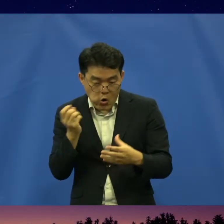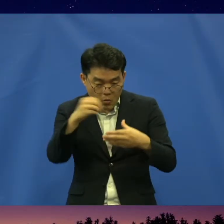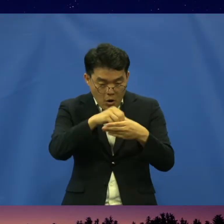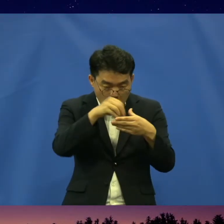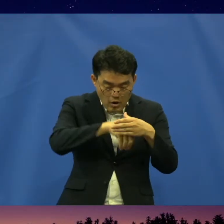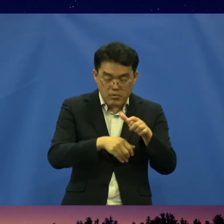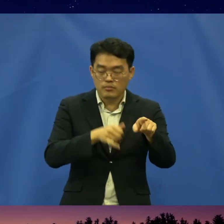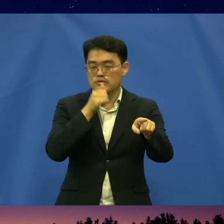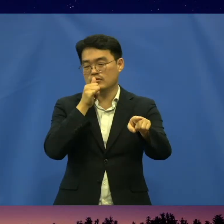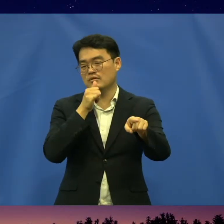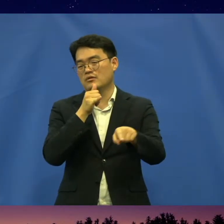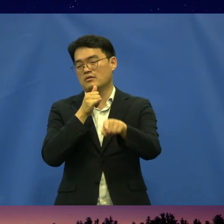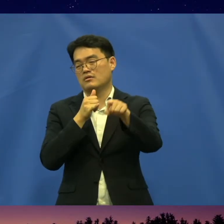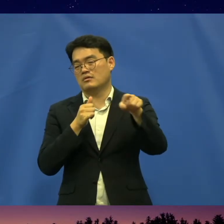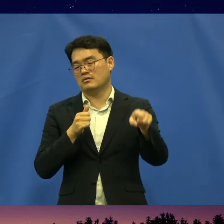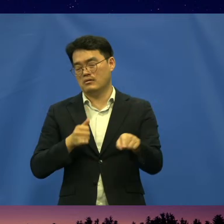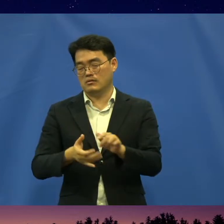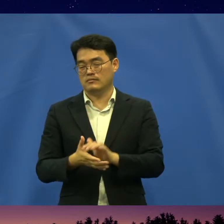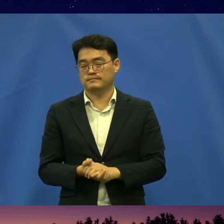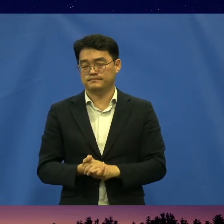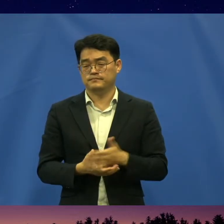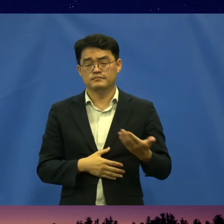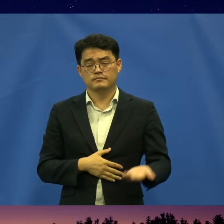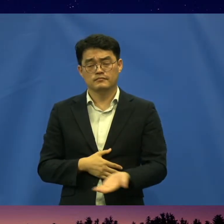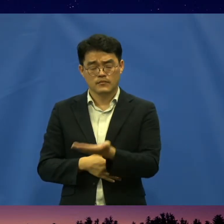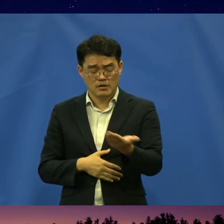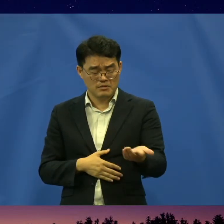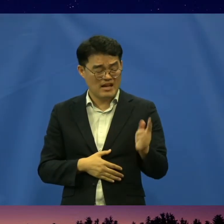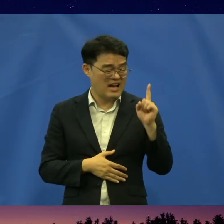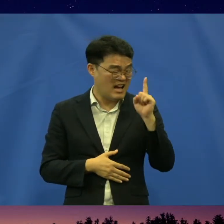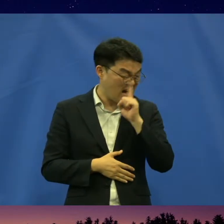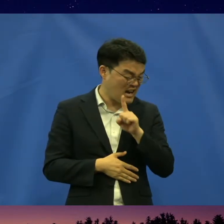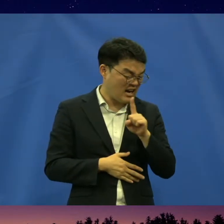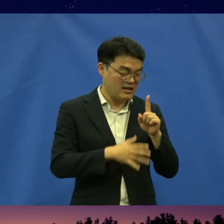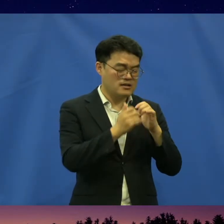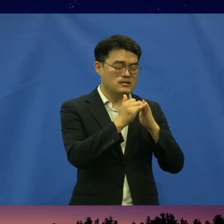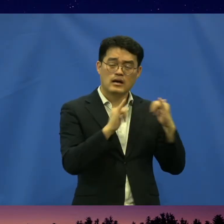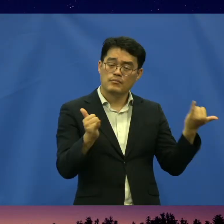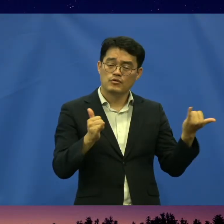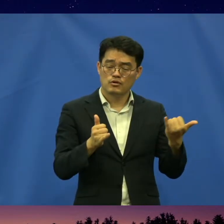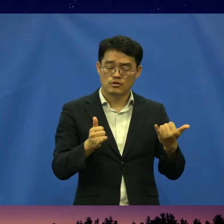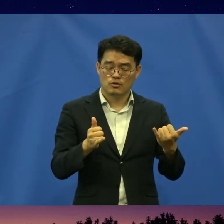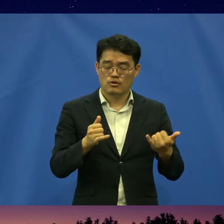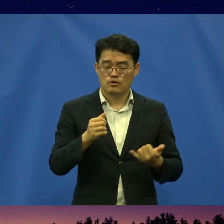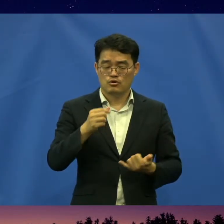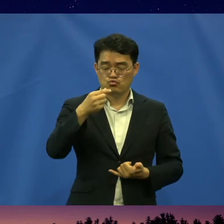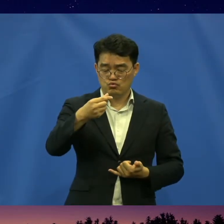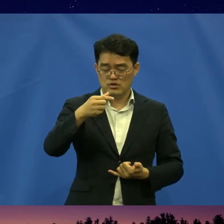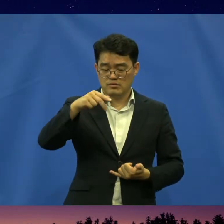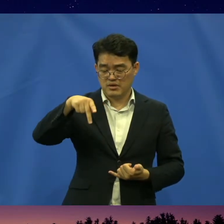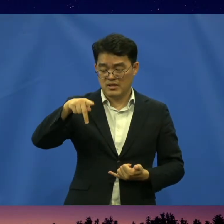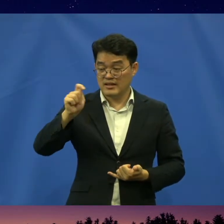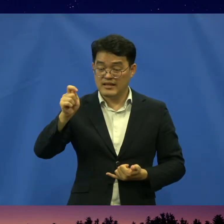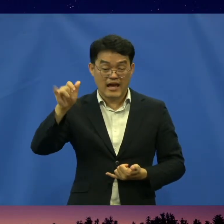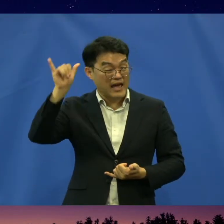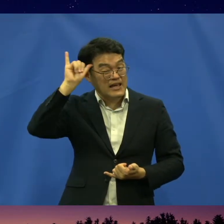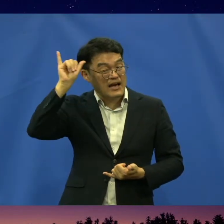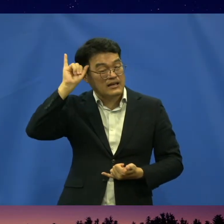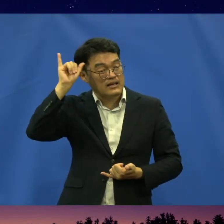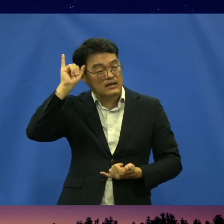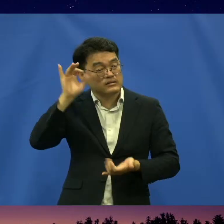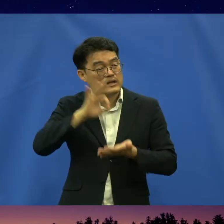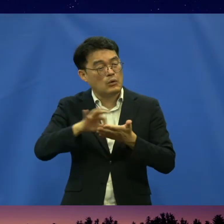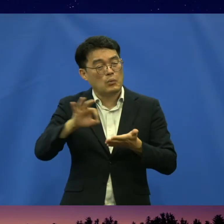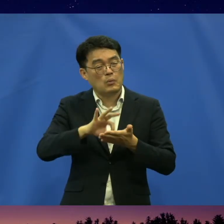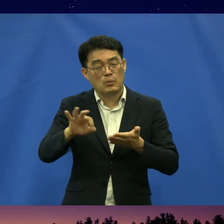그 챗GPT의 지능을 사용하기 때문에 그래요. 그러니까 앞으로 여러분, 이게 보통 문제가 아니에요. 어떻게 돼야 될지 모르겠어요.